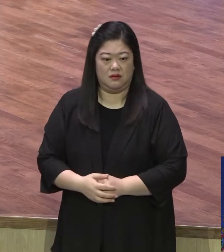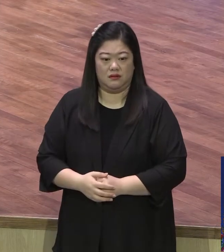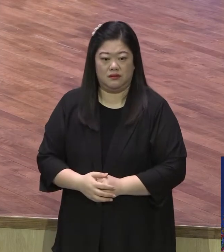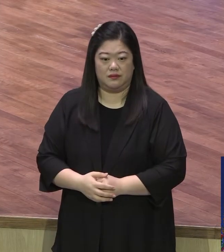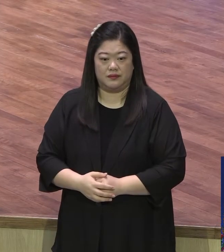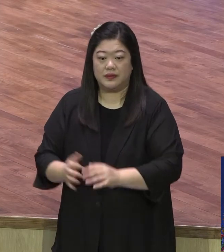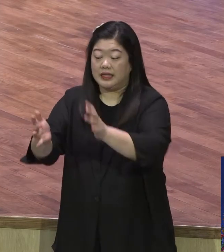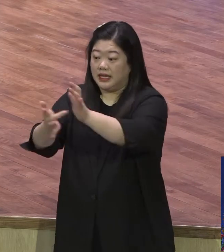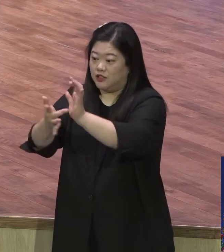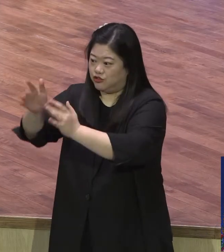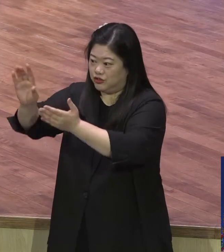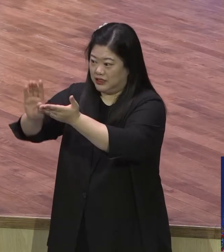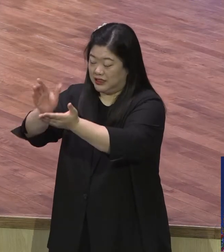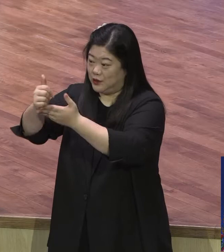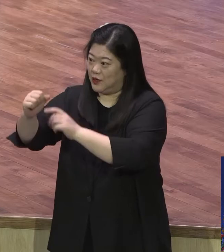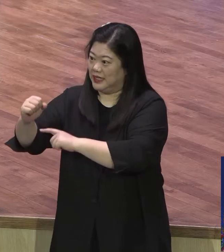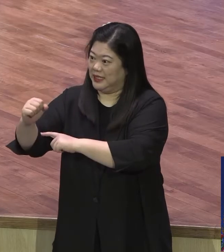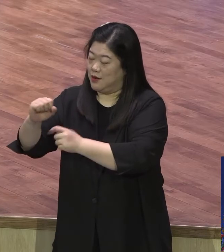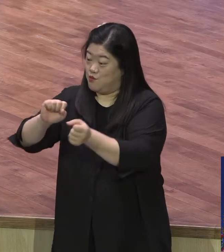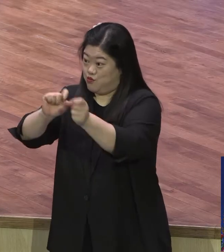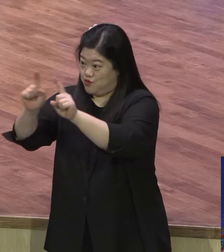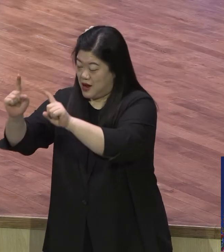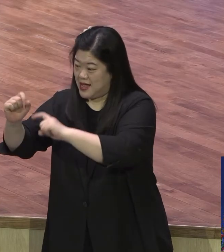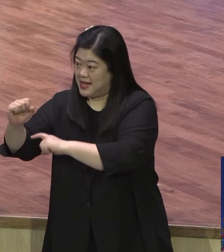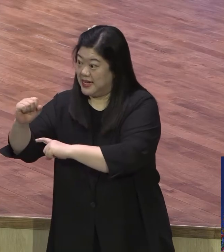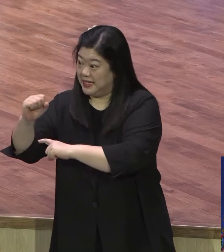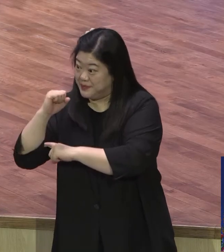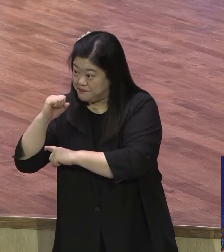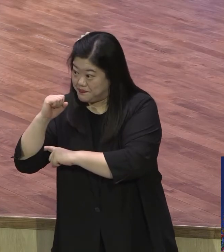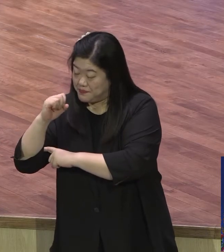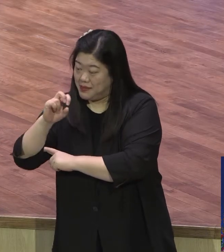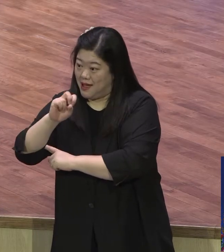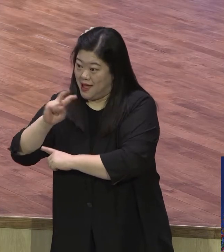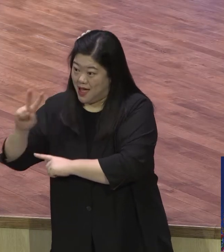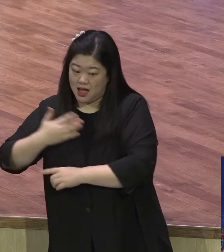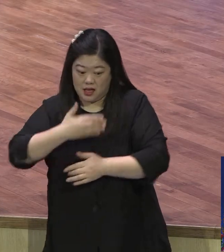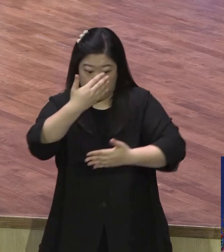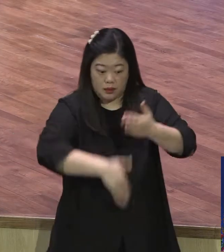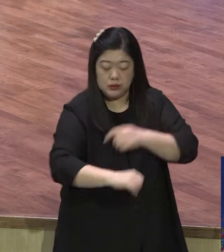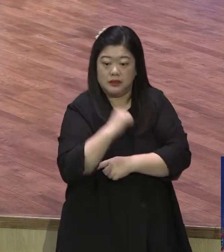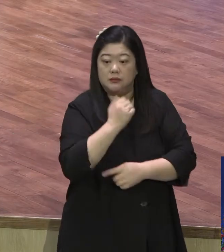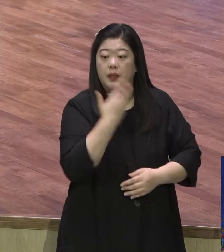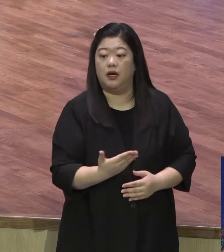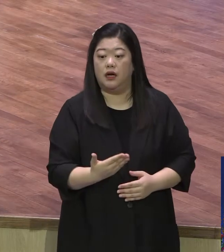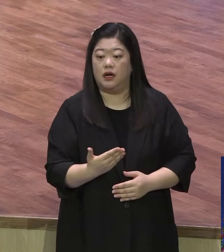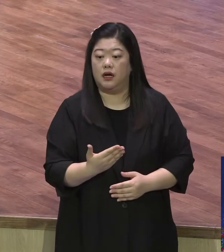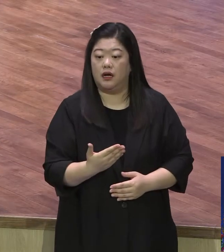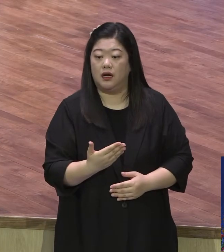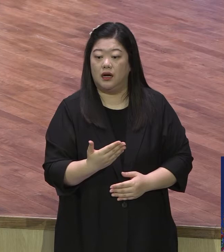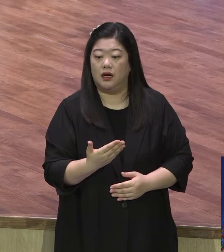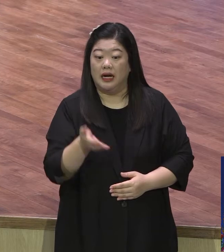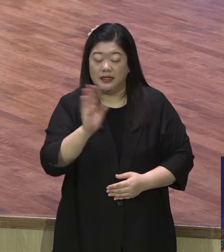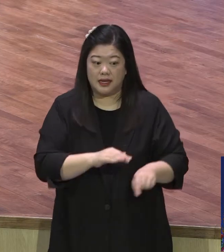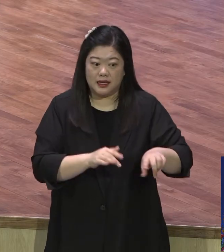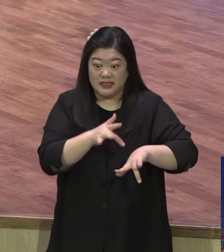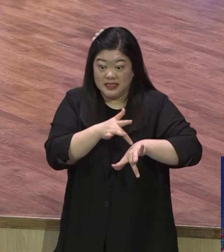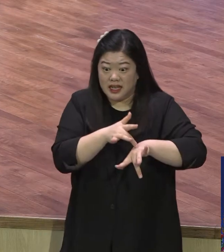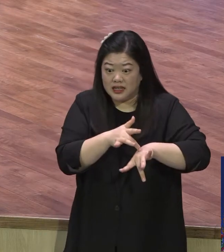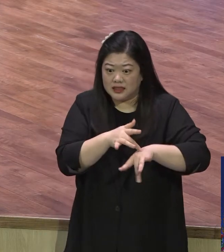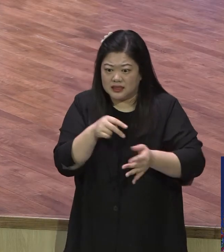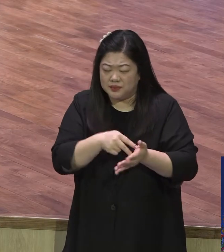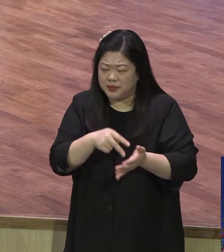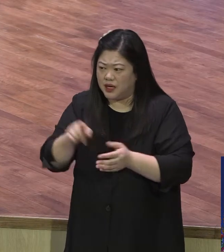능력을 힘있는 것에부터 시작되기 때문에 요거를 놓치도록 사단이 공격합니다 그거 아셔야